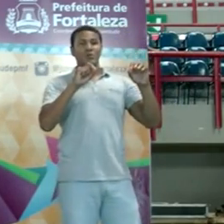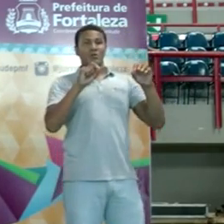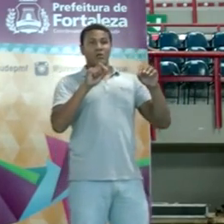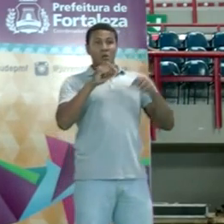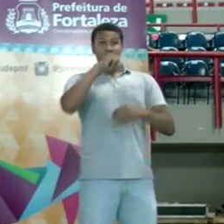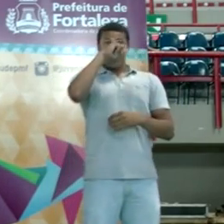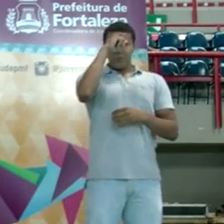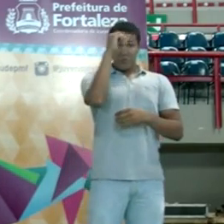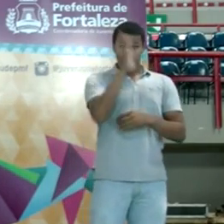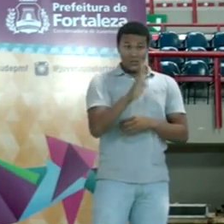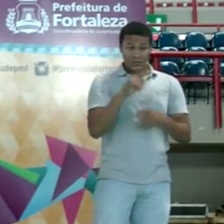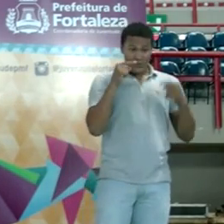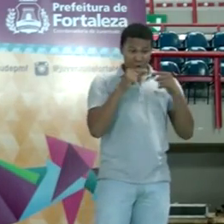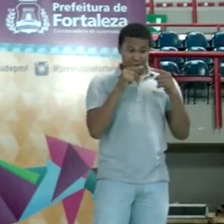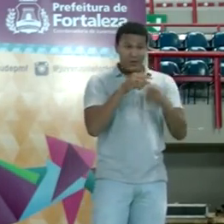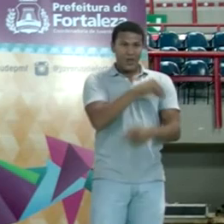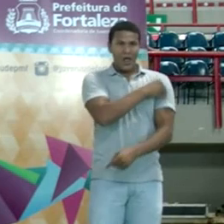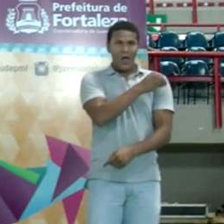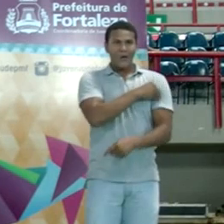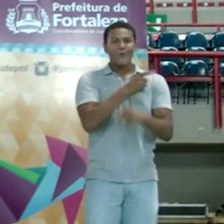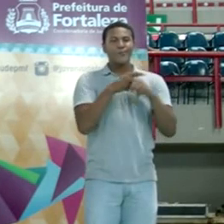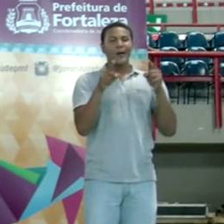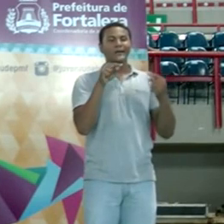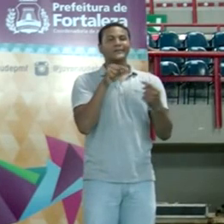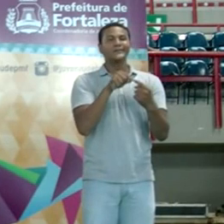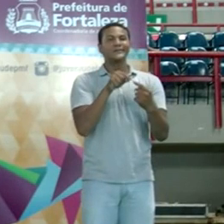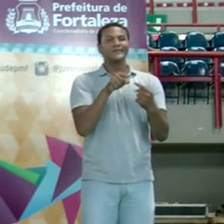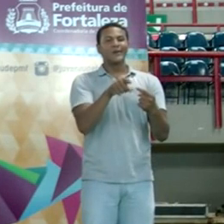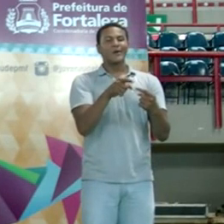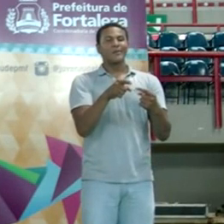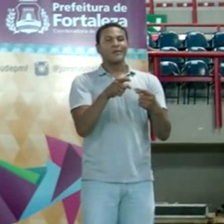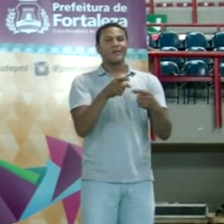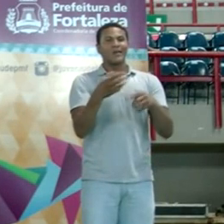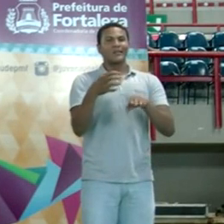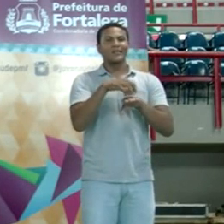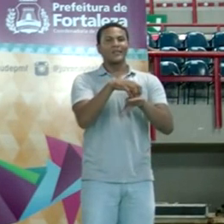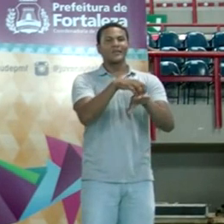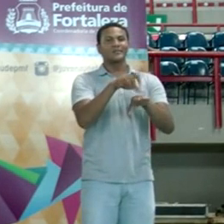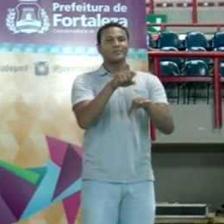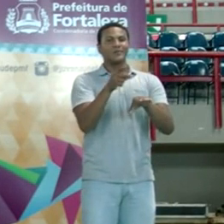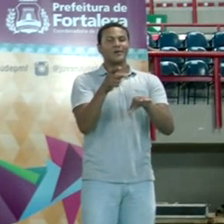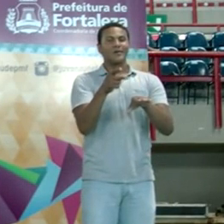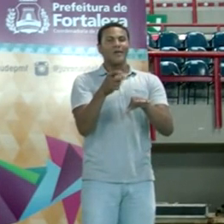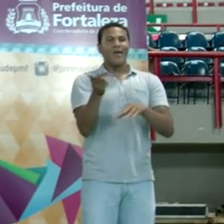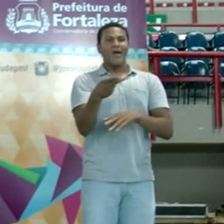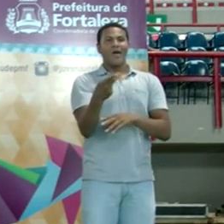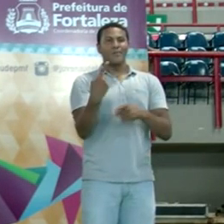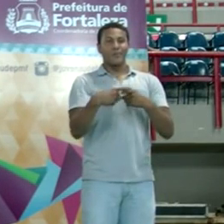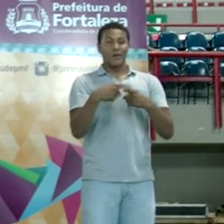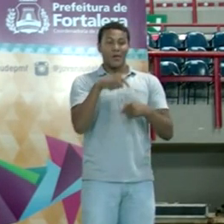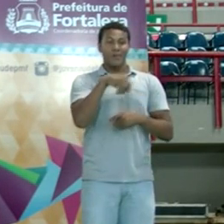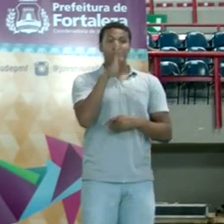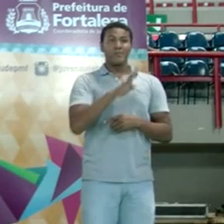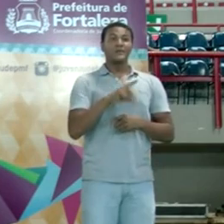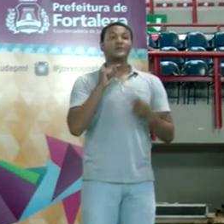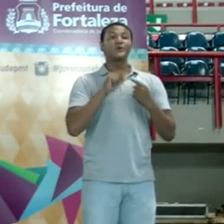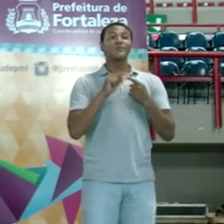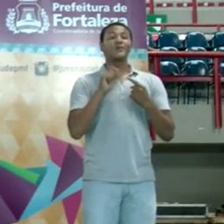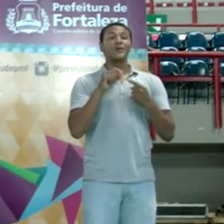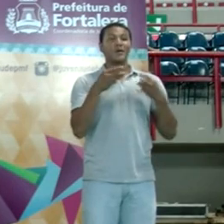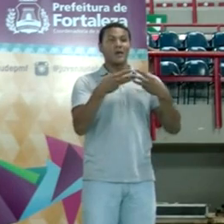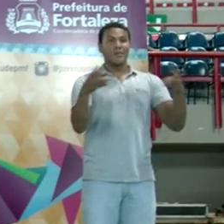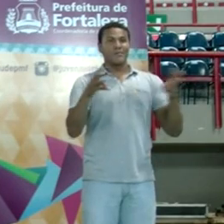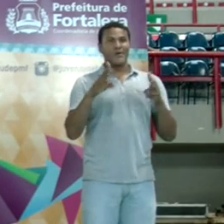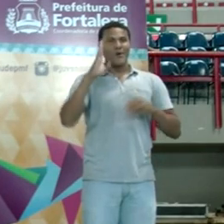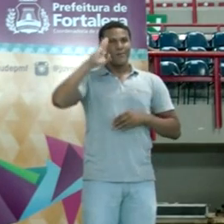para o Brasil, mas no veículo errado. Por quê? Porque o Brasil é movido a caminhão. Quem leva as coisas no